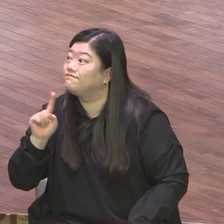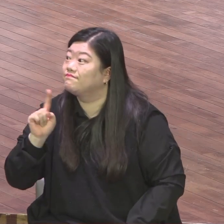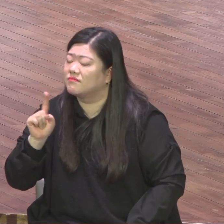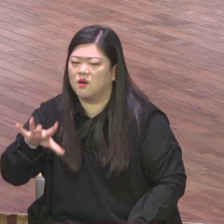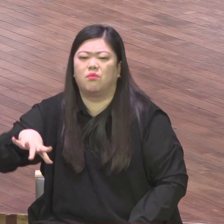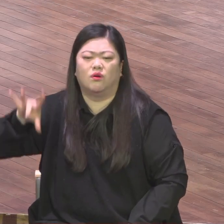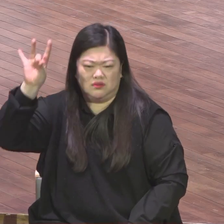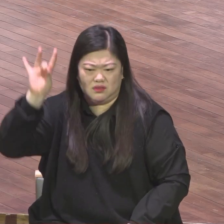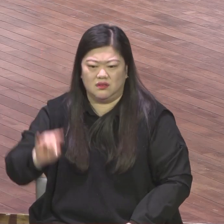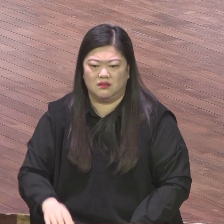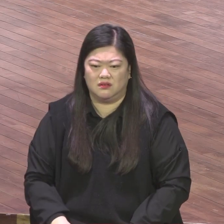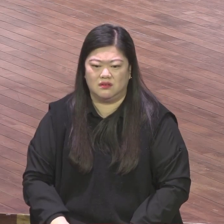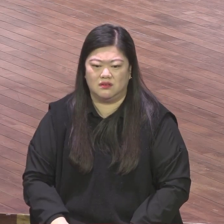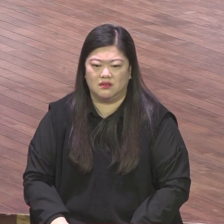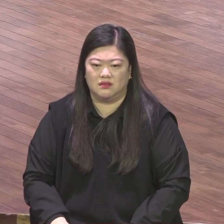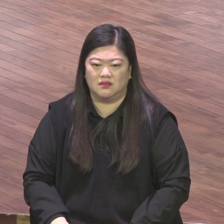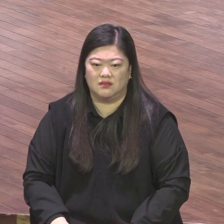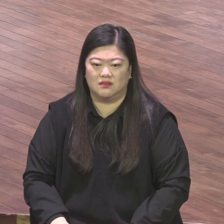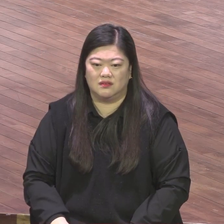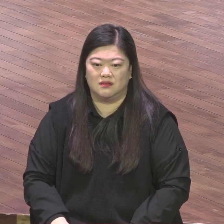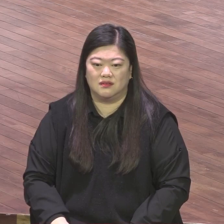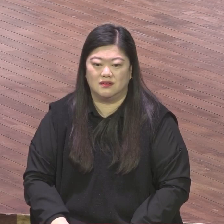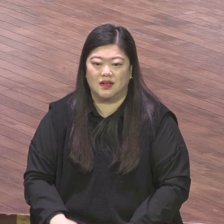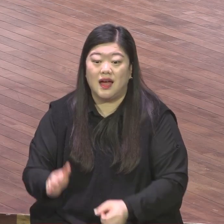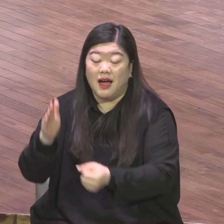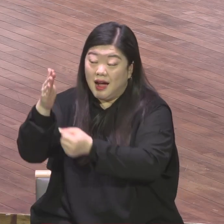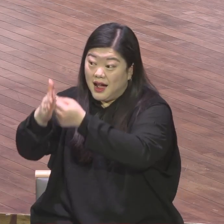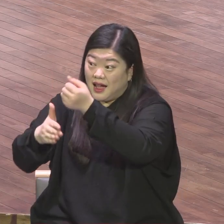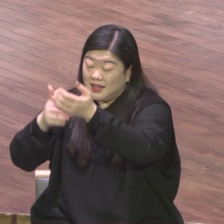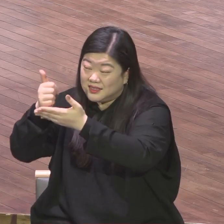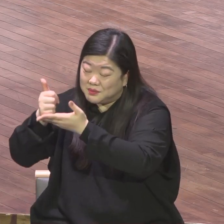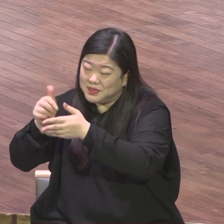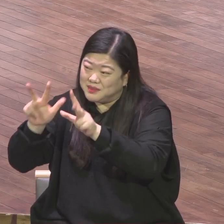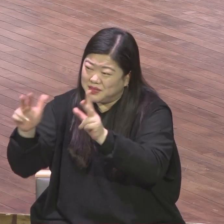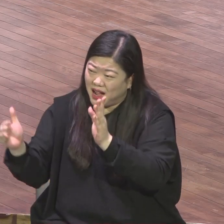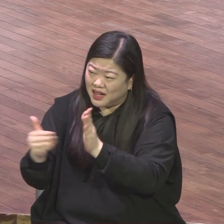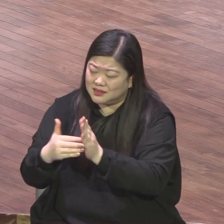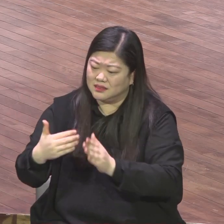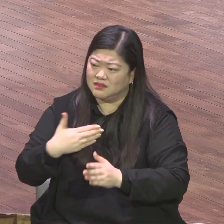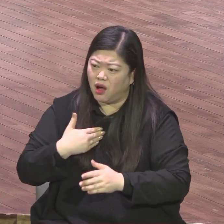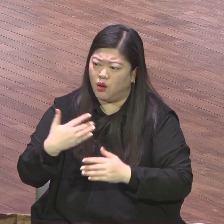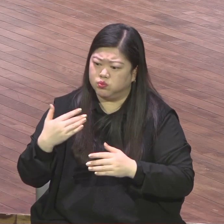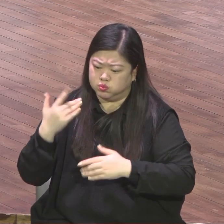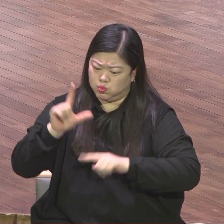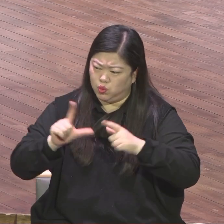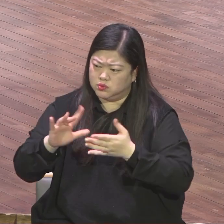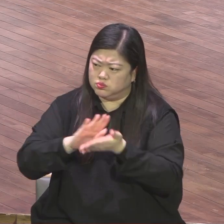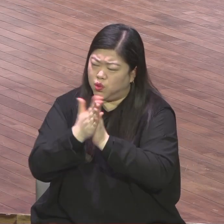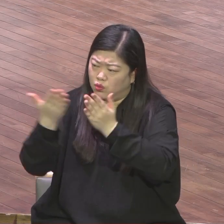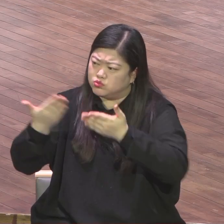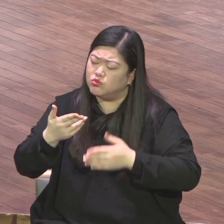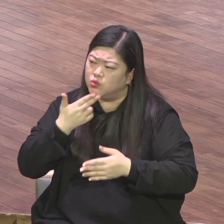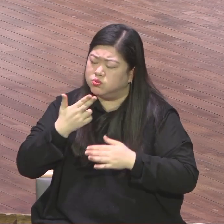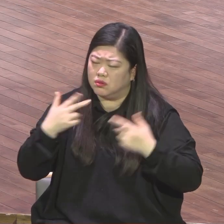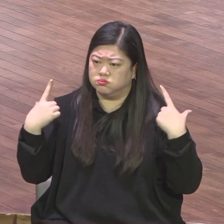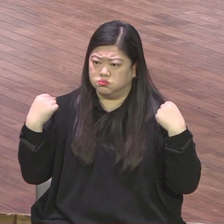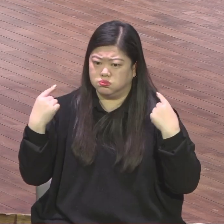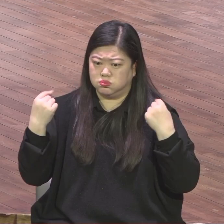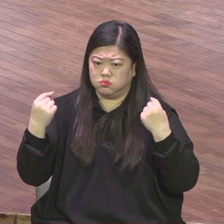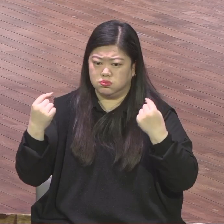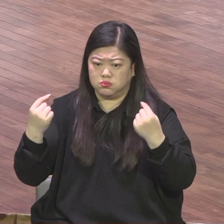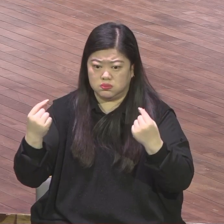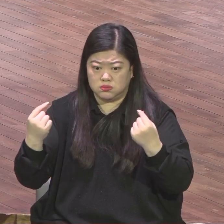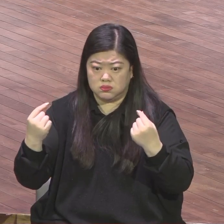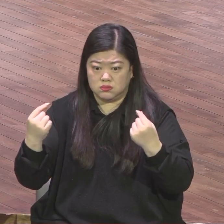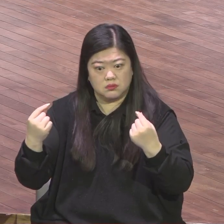아무리 여러분 마음에 안 들어도 지금까지 내 삶 속에 변화가 없었다고 하면 똑같은 뭔가 방향을 잘못 잡은